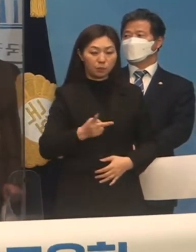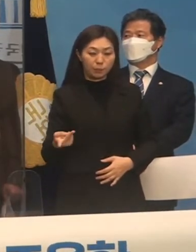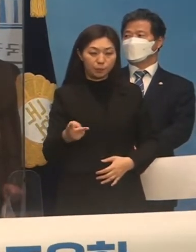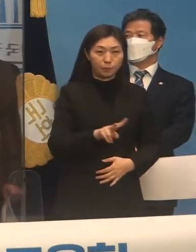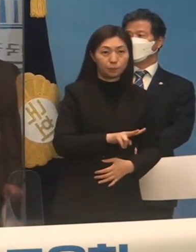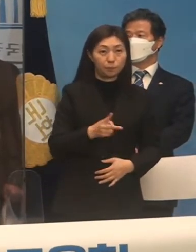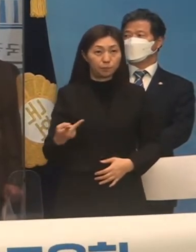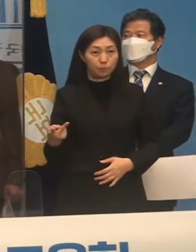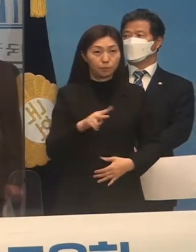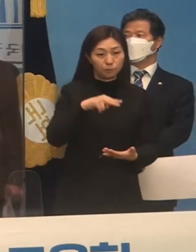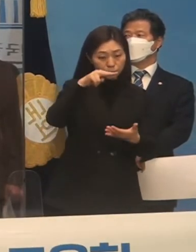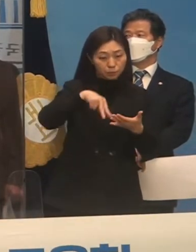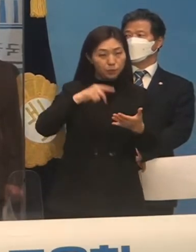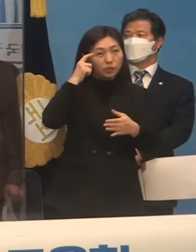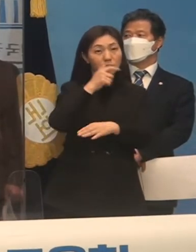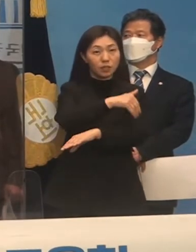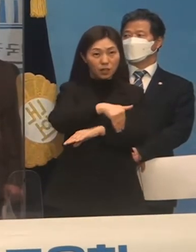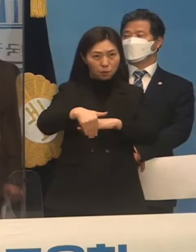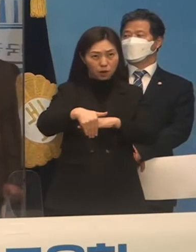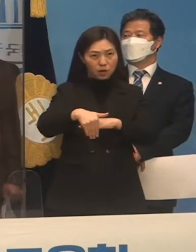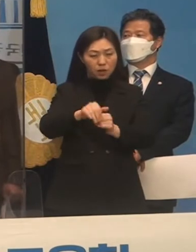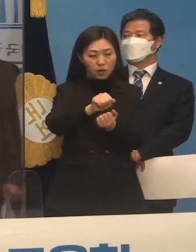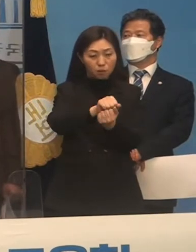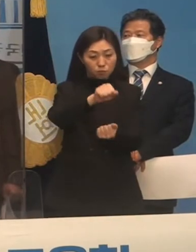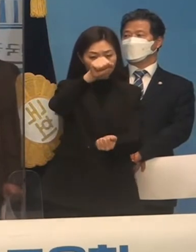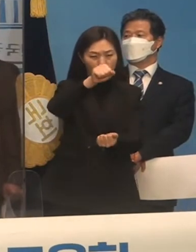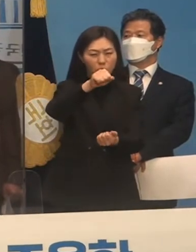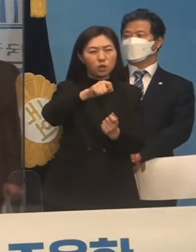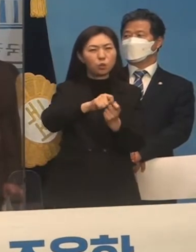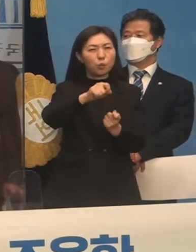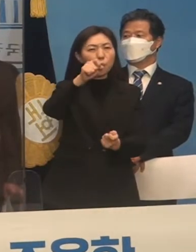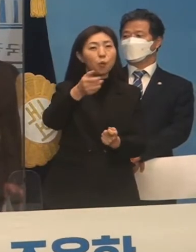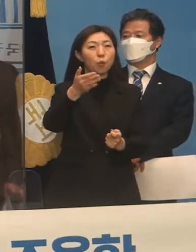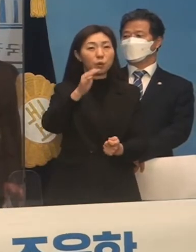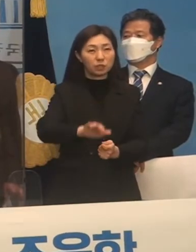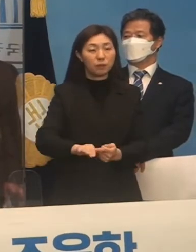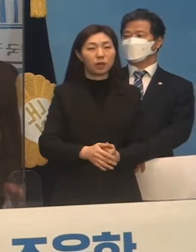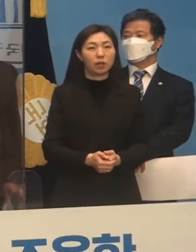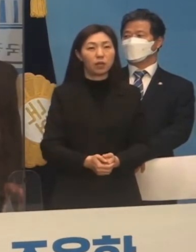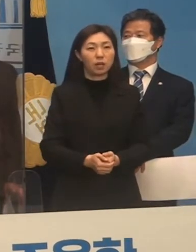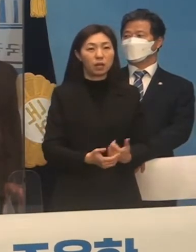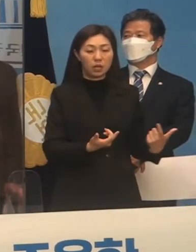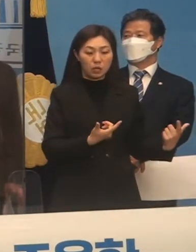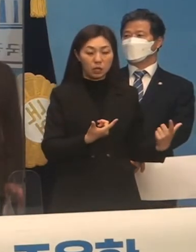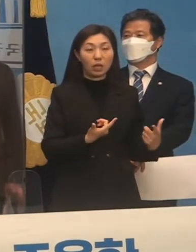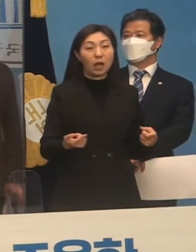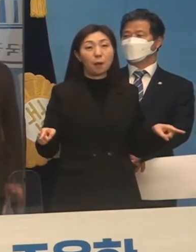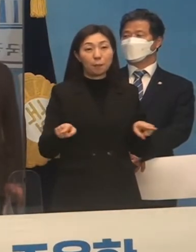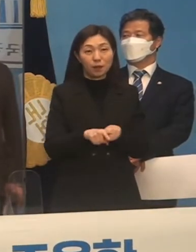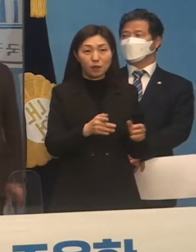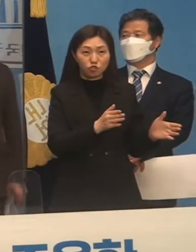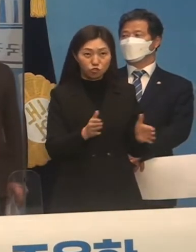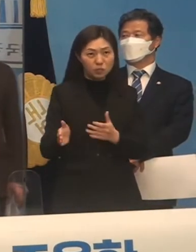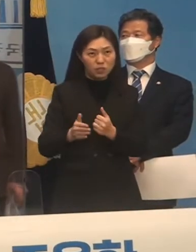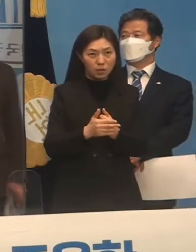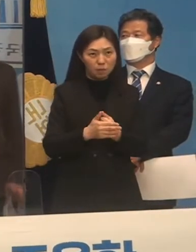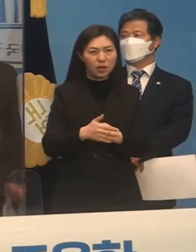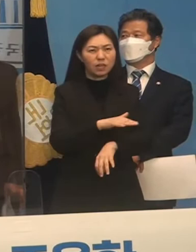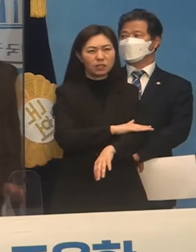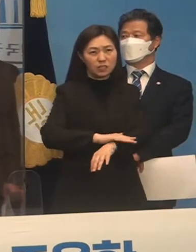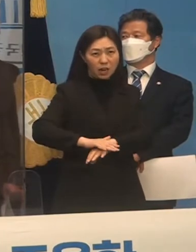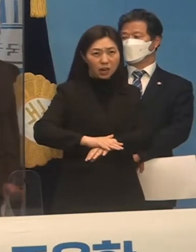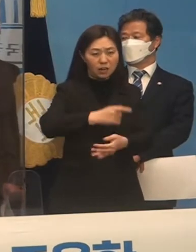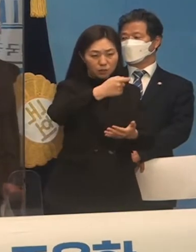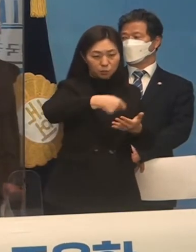읽어주실 예정입니다. 다소 좀 길지만 저희들 공동으로 좀 준비한 기자회견문인 만큼 꼭 잘 보도해 주시기